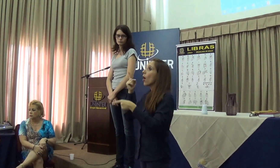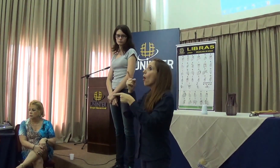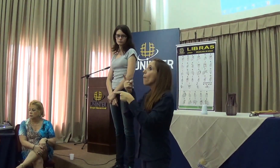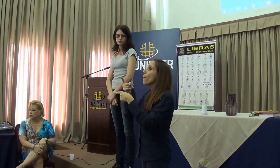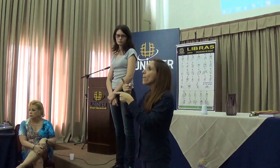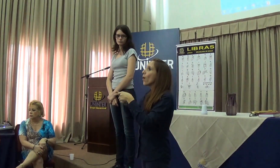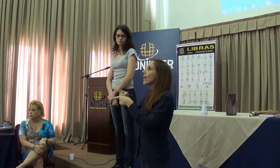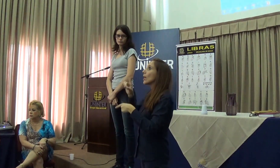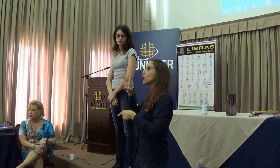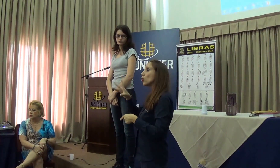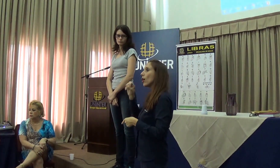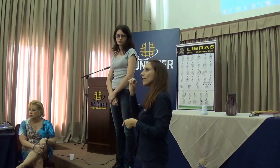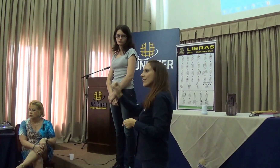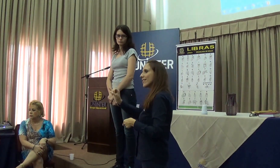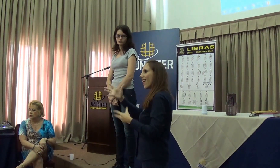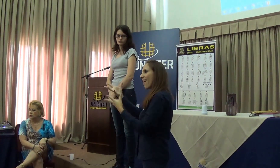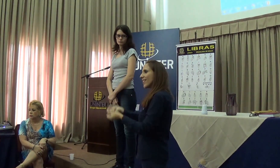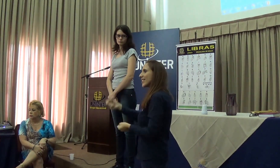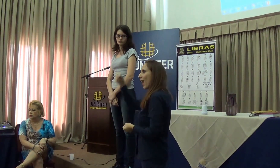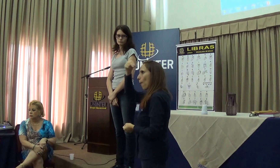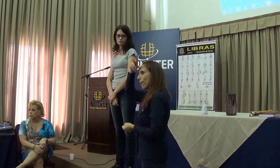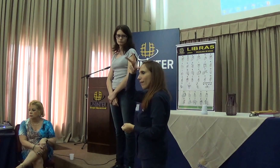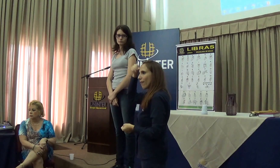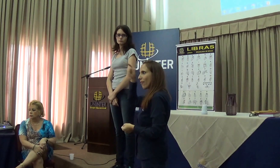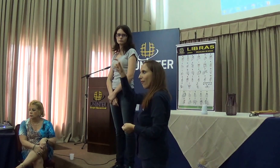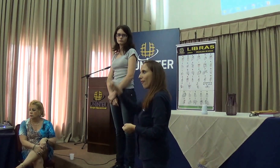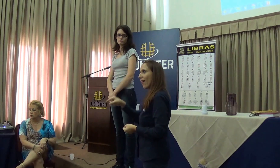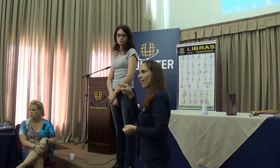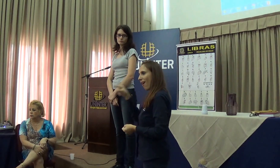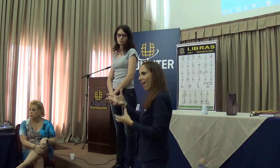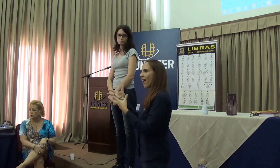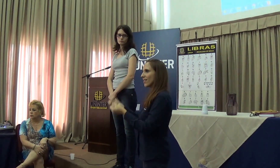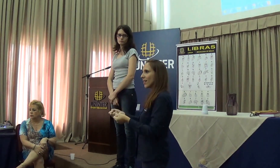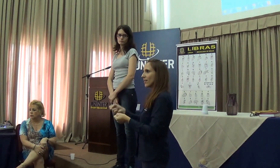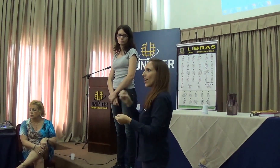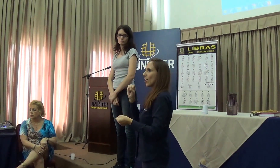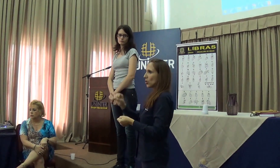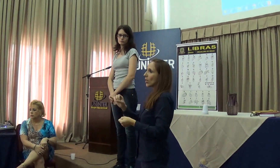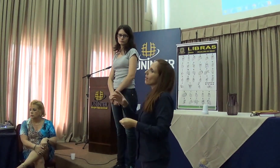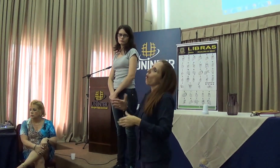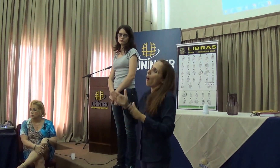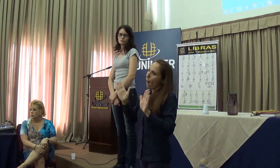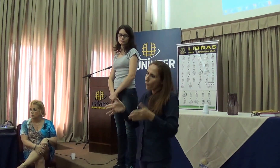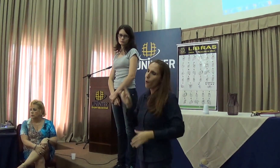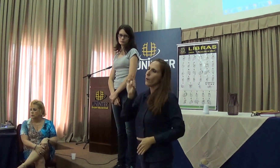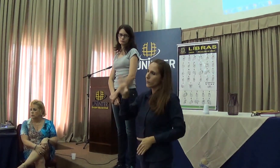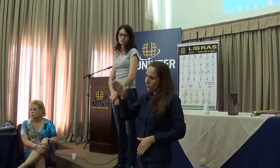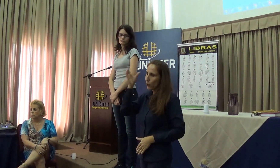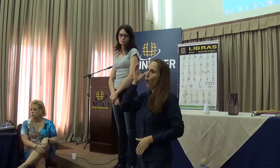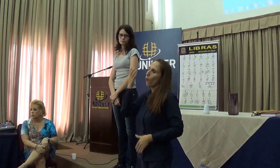lá. Então, aí seria uma invasão dentro do que eles estão fazendo lá, por isso que a gente vem só Curitiba.